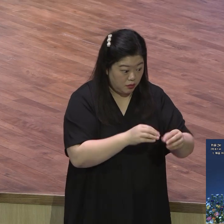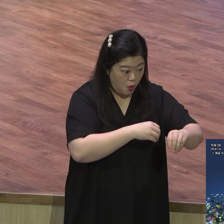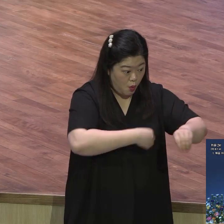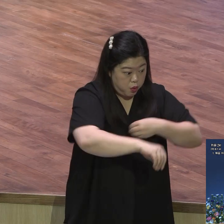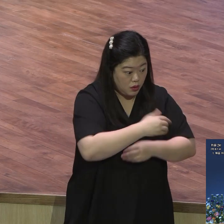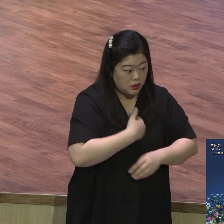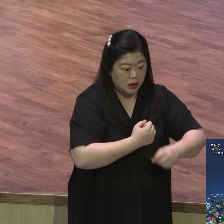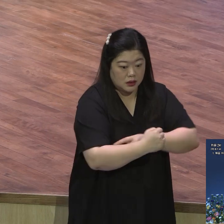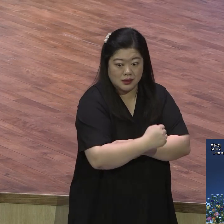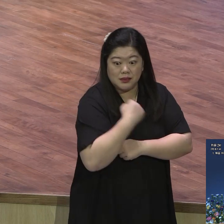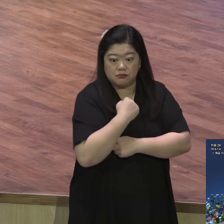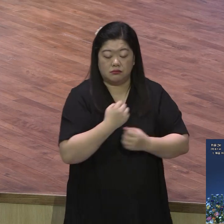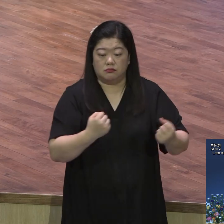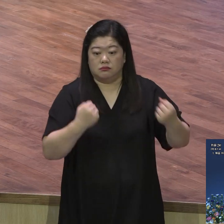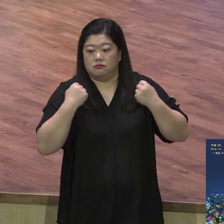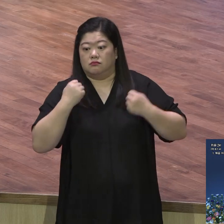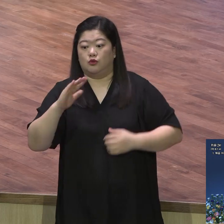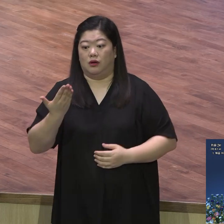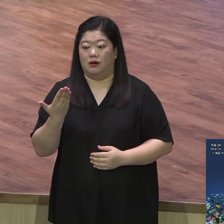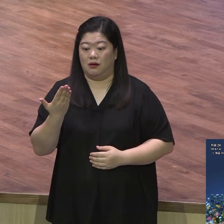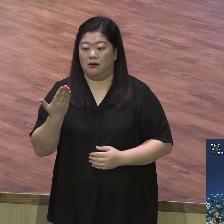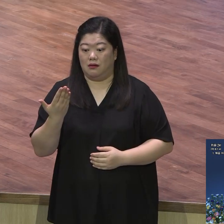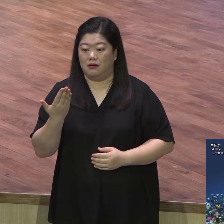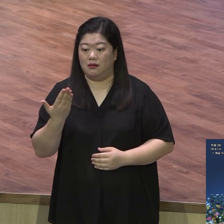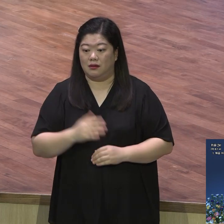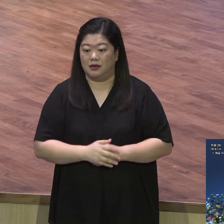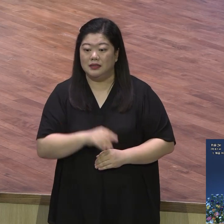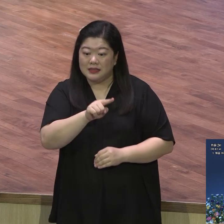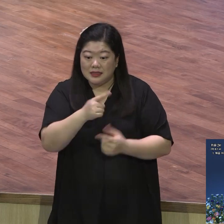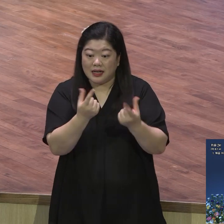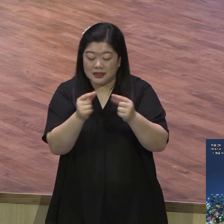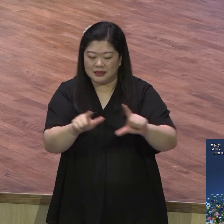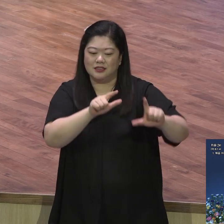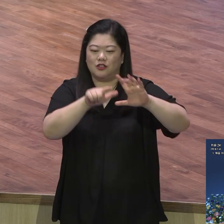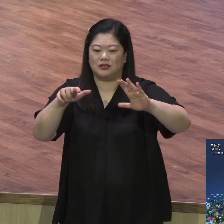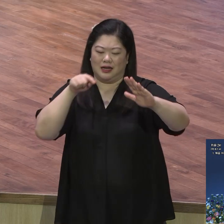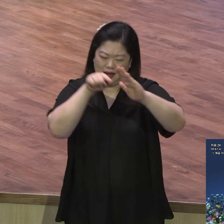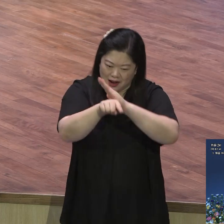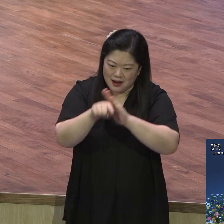새로운 힘을 얻고 살아갈 수 있는 힘을 얻는 그런 현장이 되어야 된다.